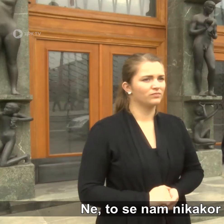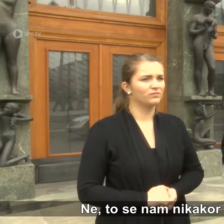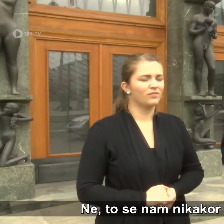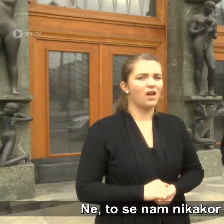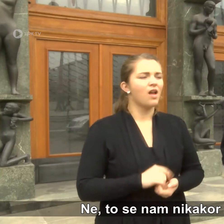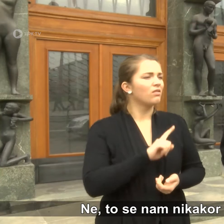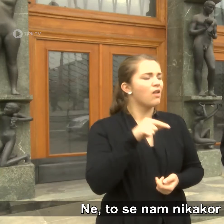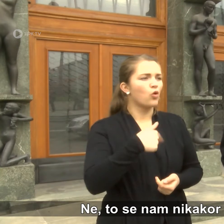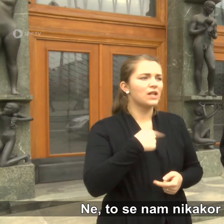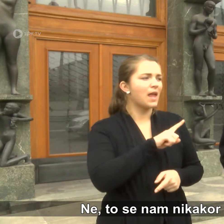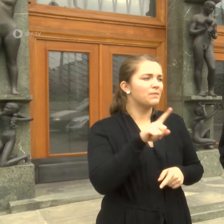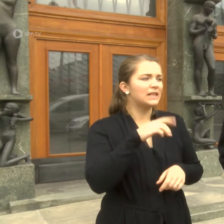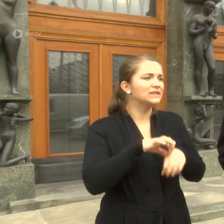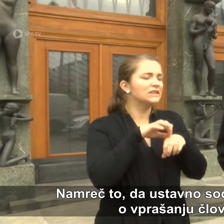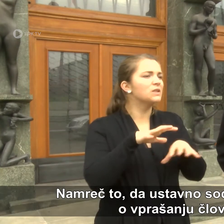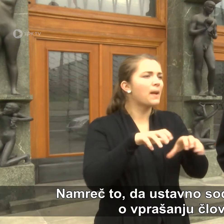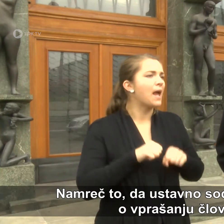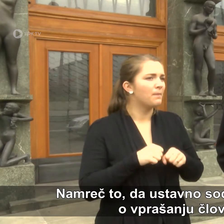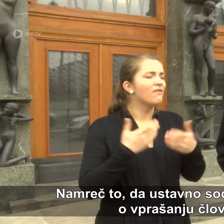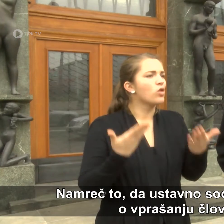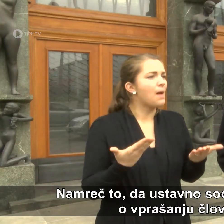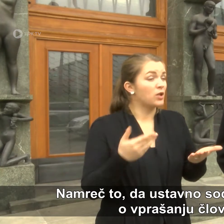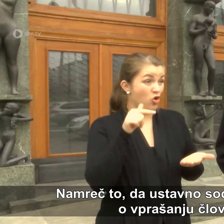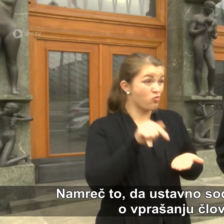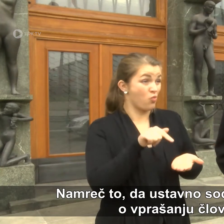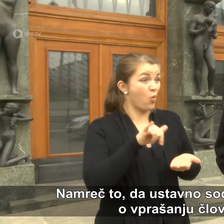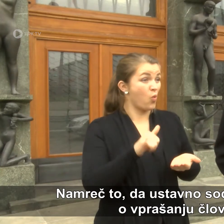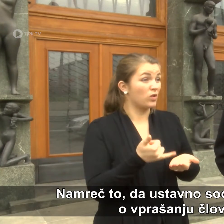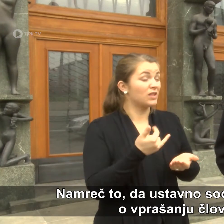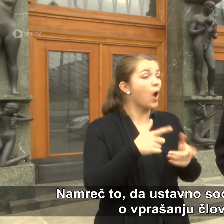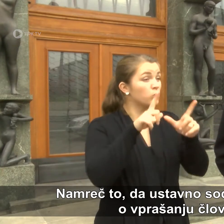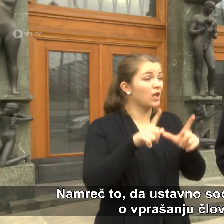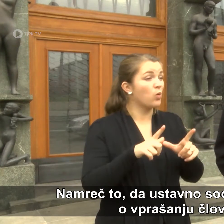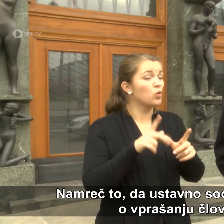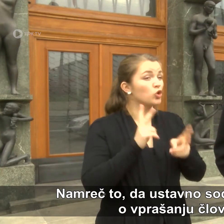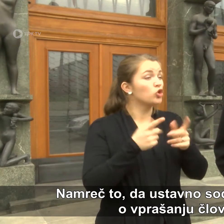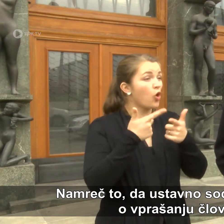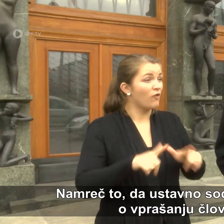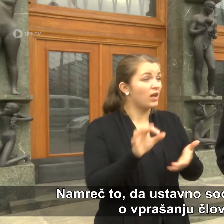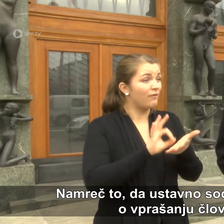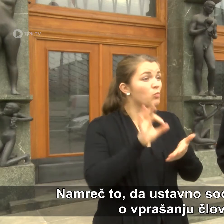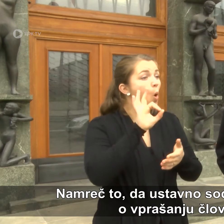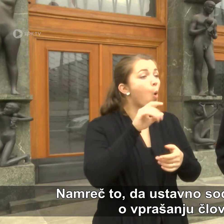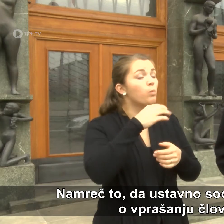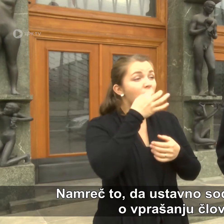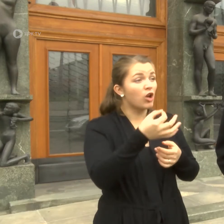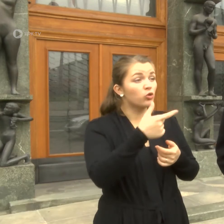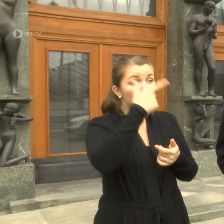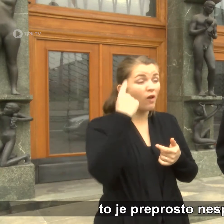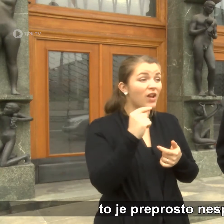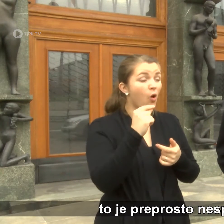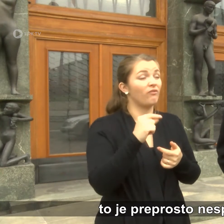Ne, to se nam nikakor ne zdi sprejemljivo. Namreč to, da ustavno sodišče dovoli referendum o vprašanju človekovih